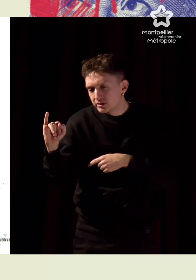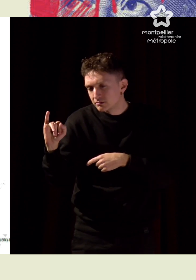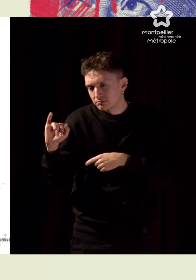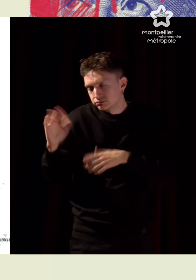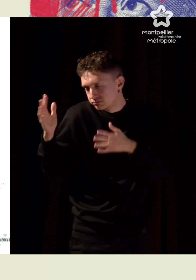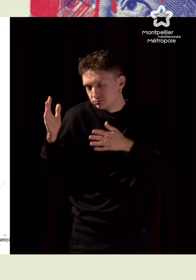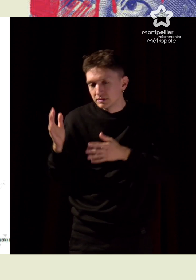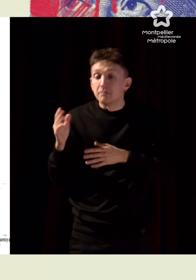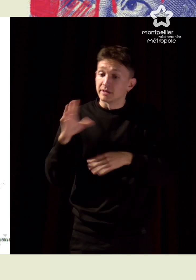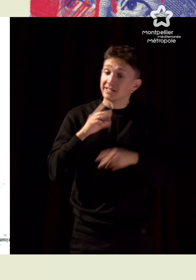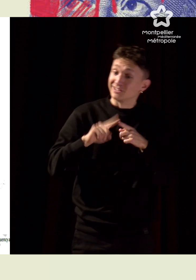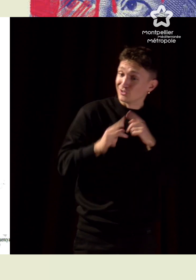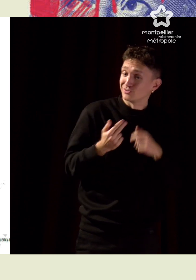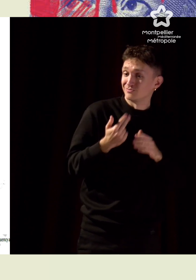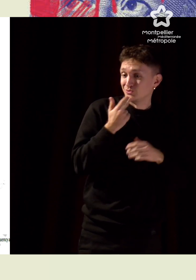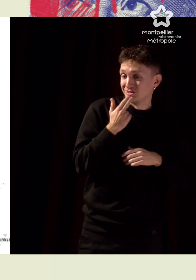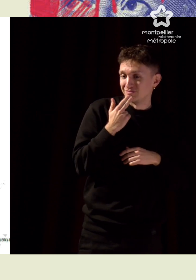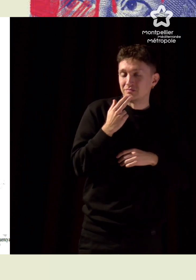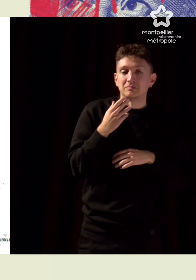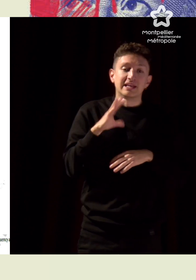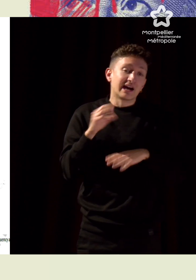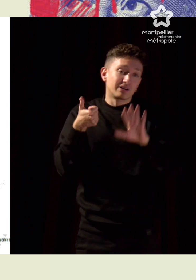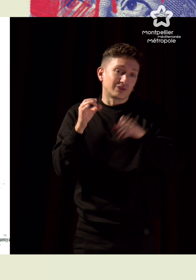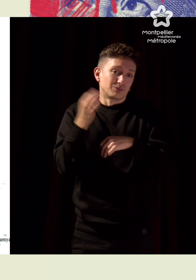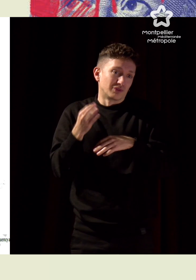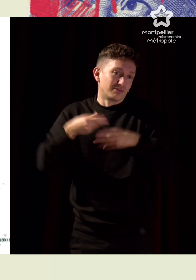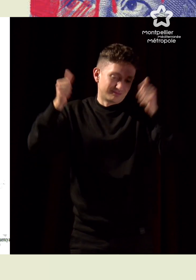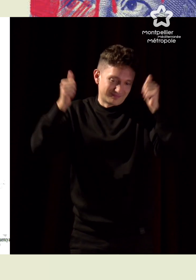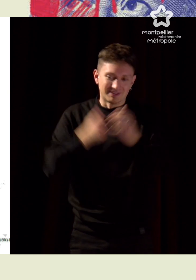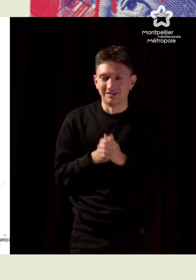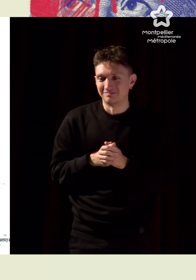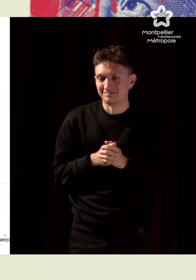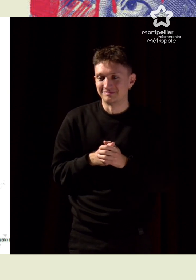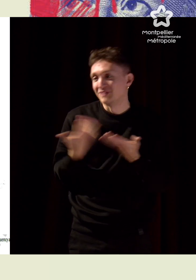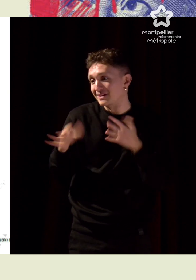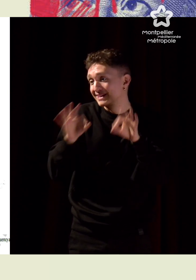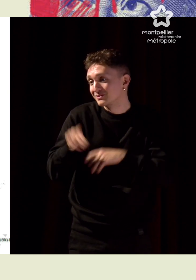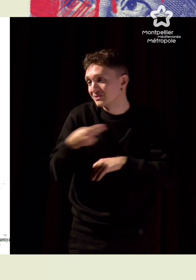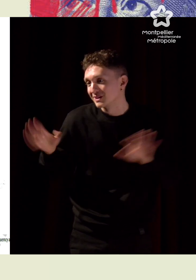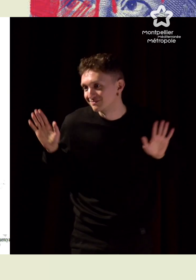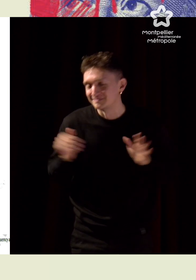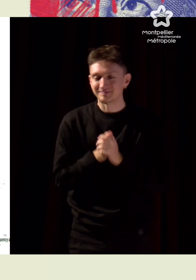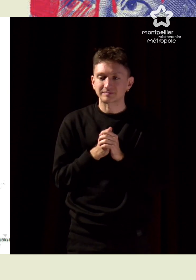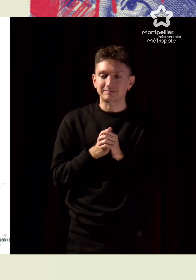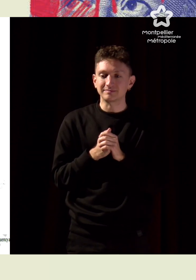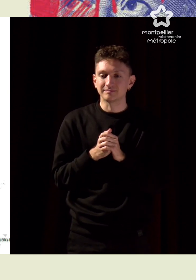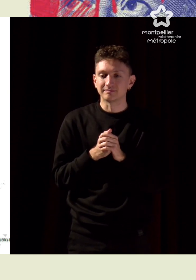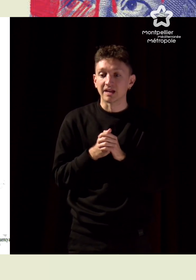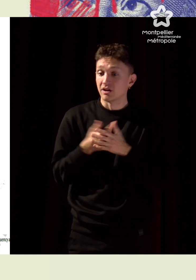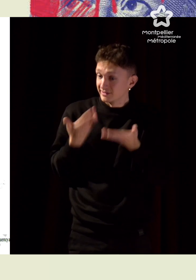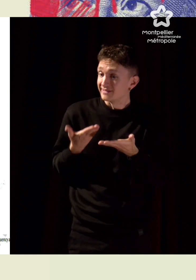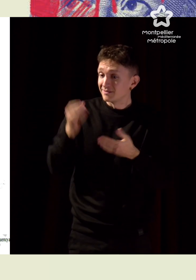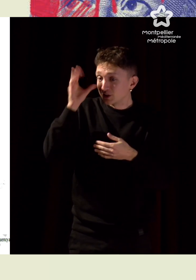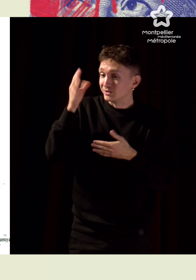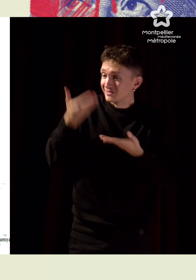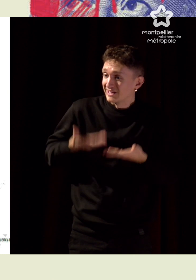ça a été éliminé par la sélection naturelle. Grosso modo, on en est à peu près là. Sauf que dernièrement, dans le cadre de